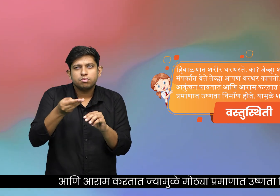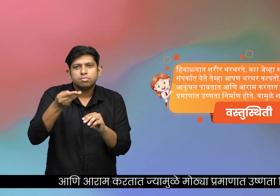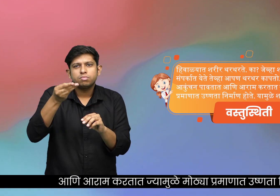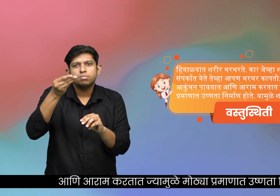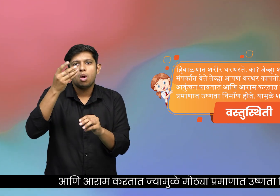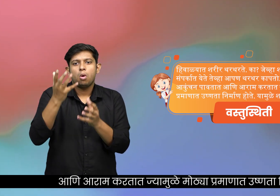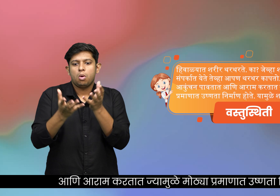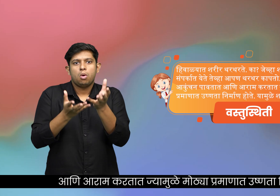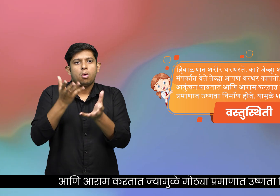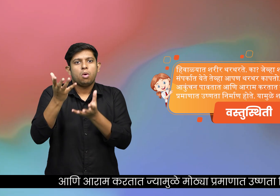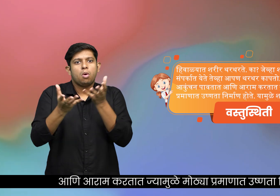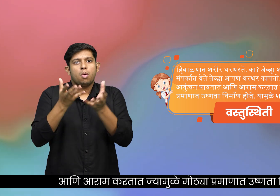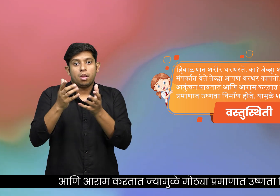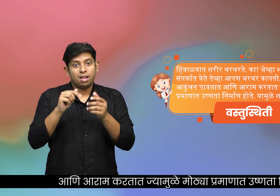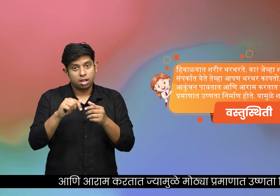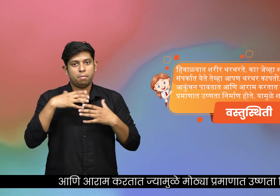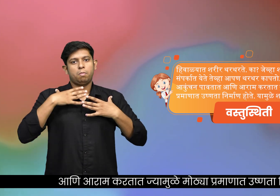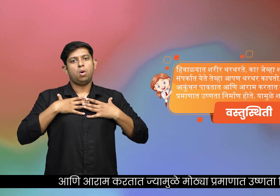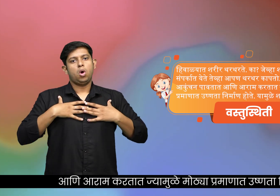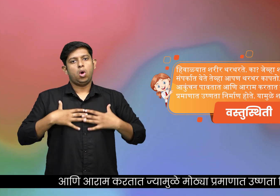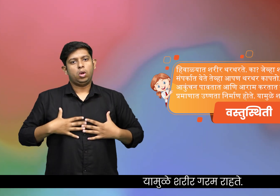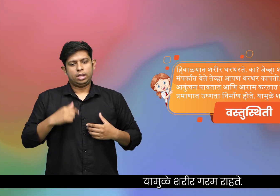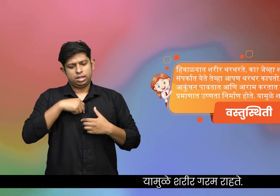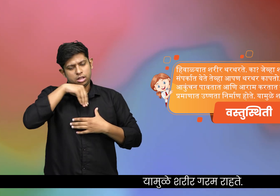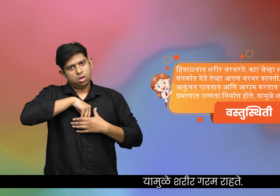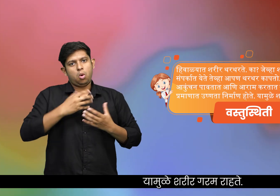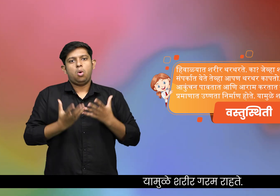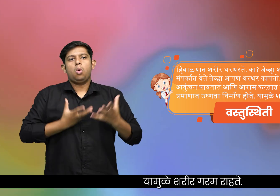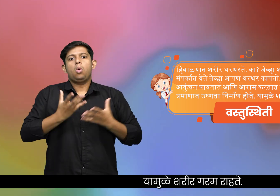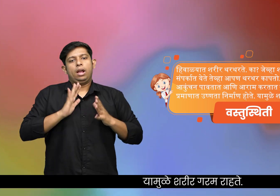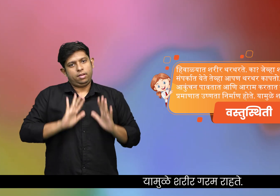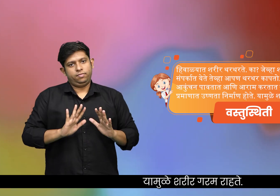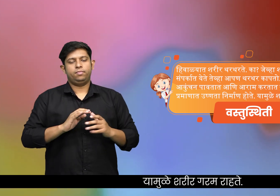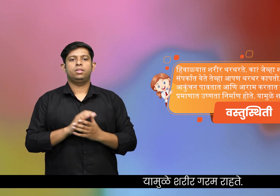यामुळे शरीर गरम होते.